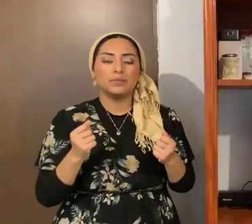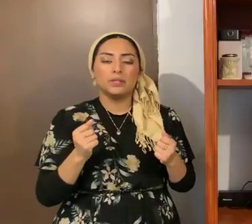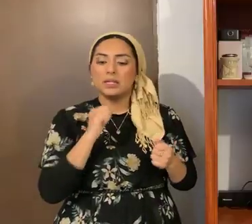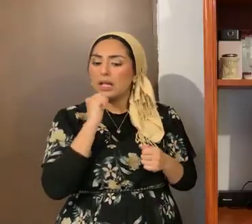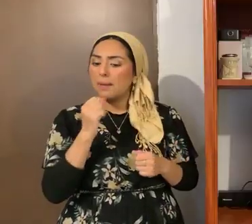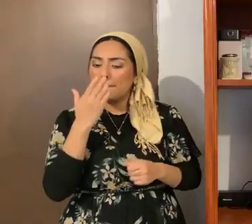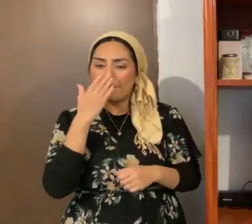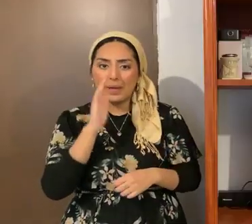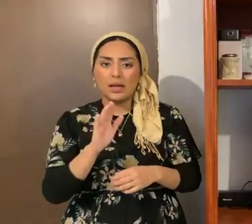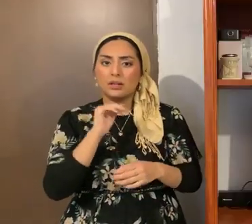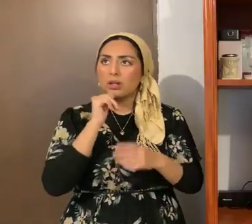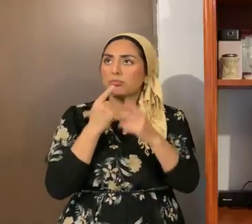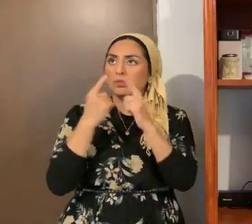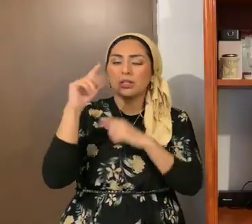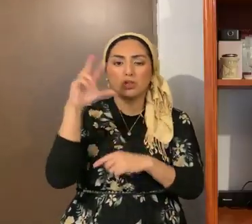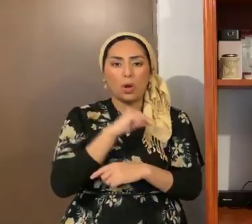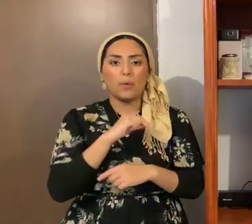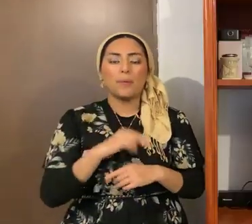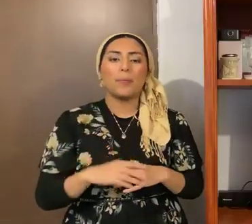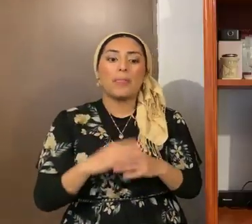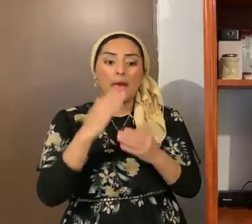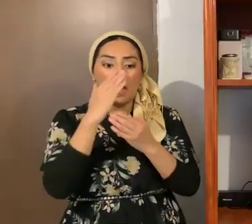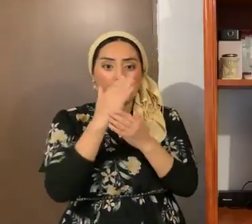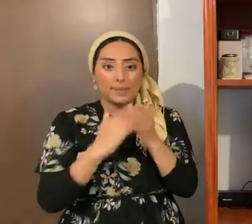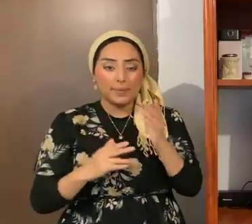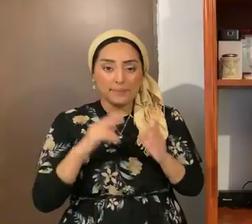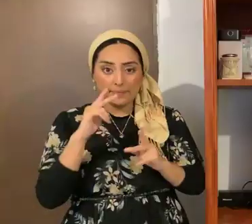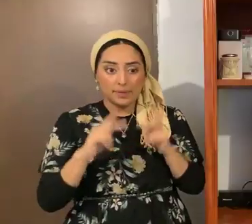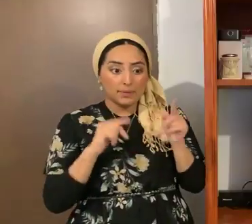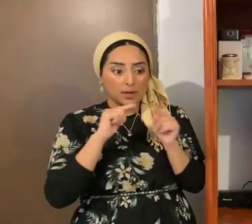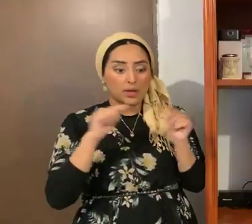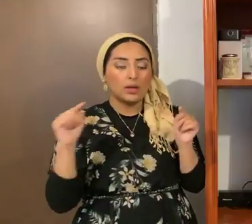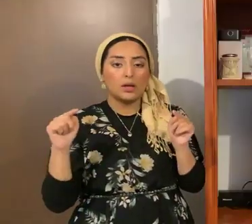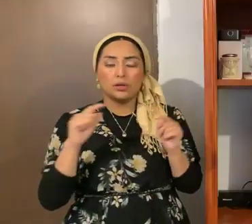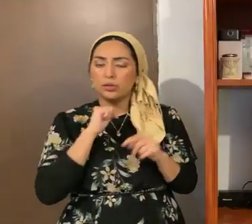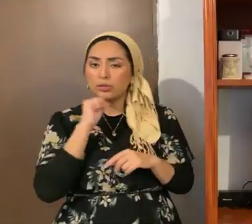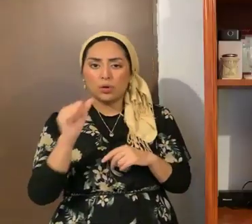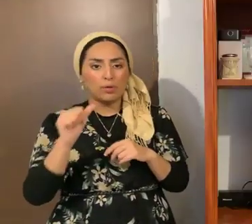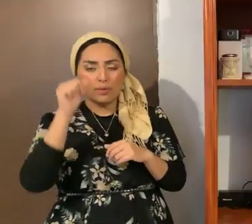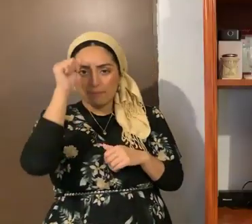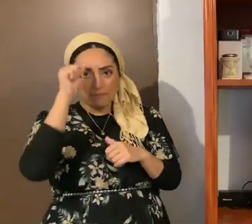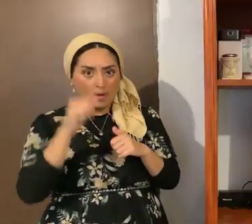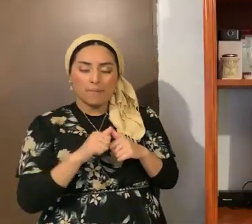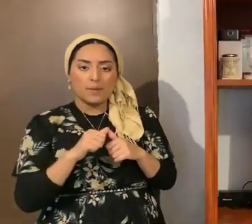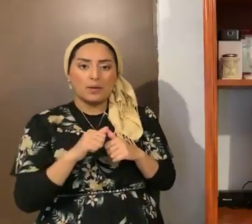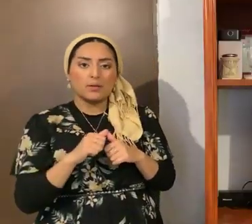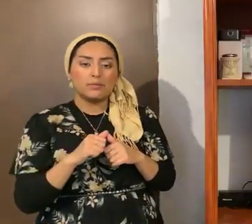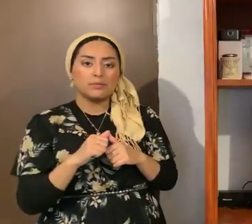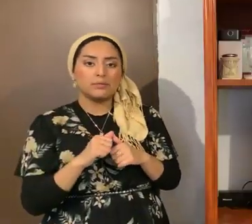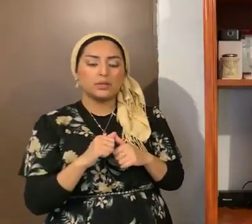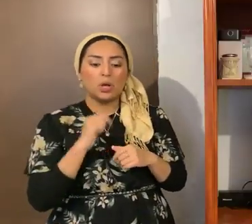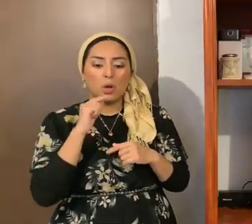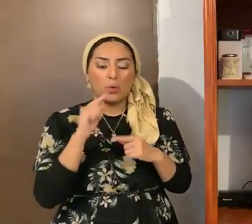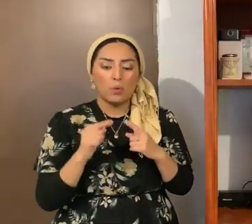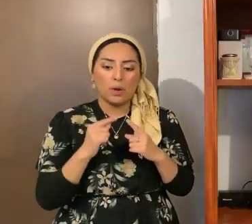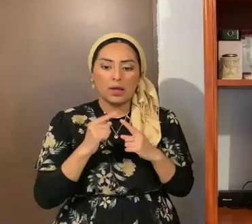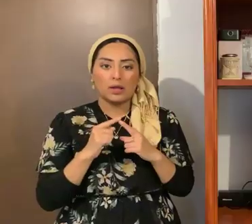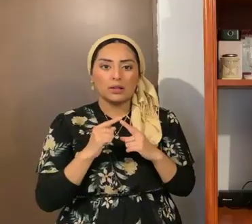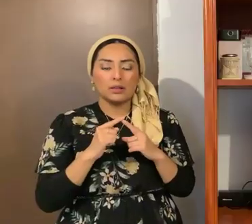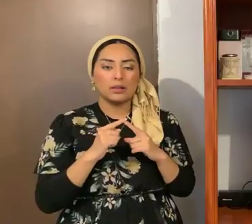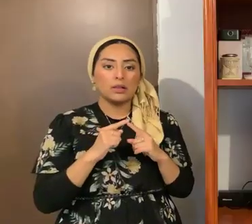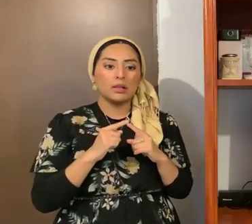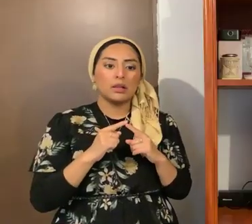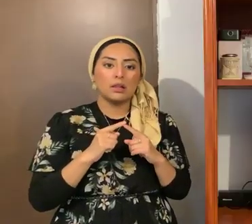otra vez, y otra vez. Hay gente que no recuerda, pero yo sí recuerdo el Eterno más. Cuando